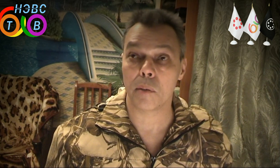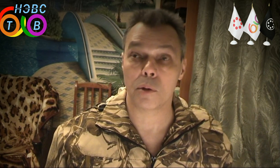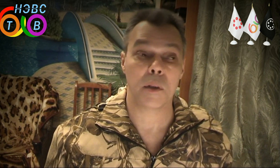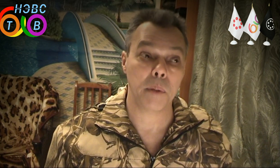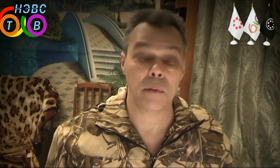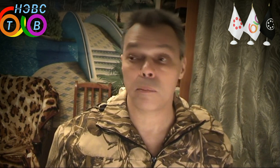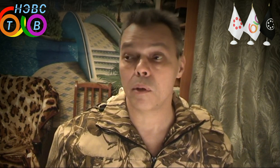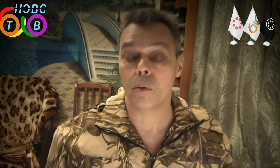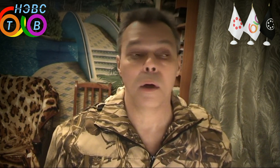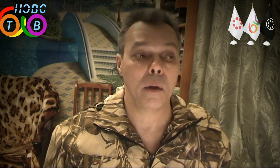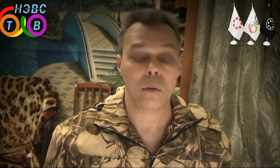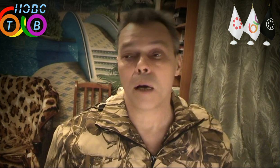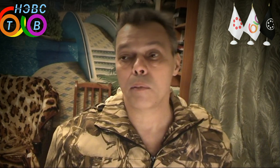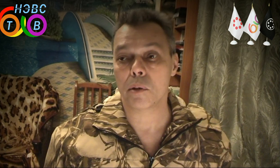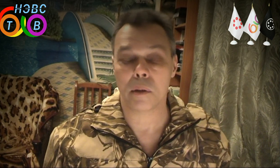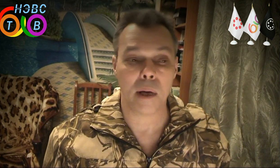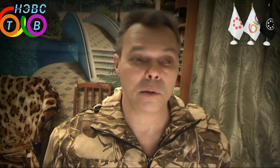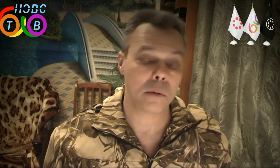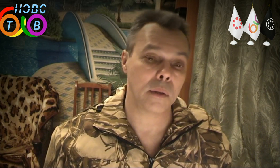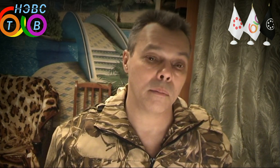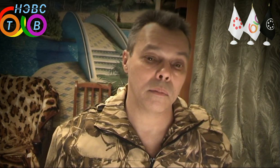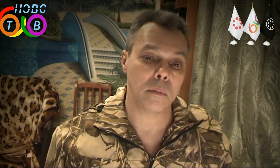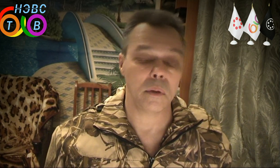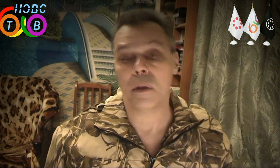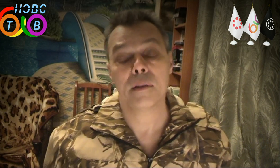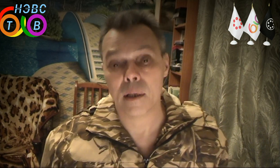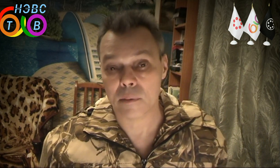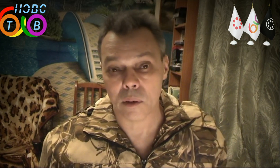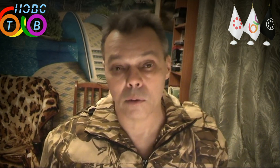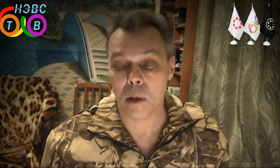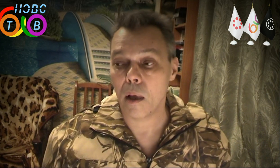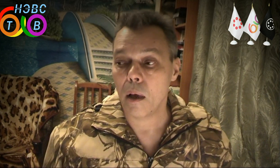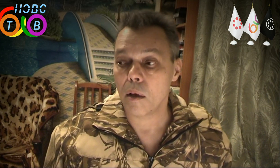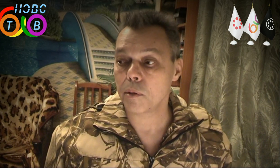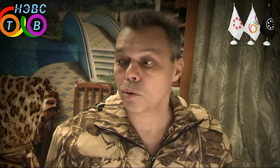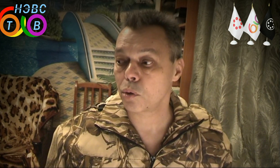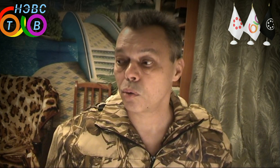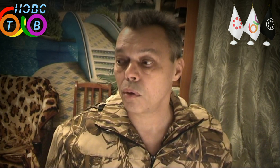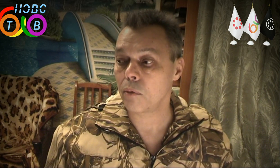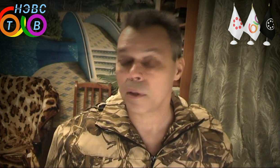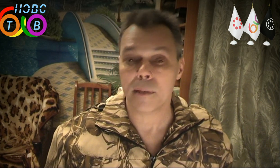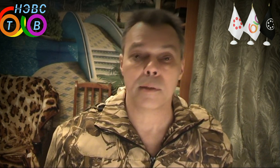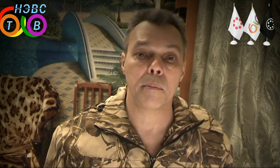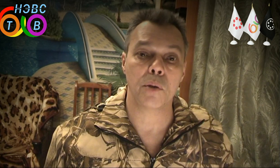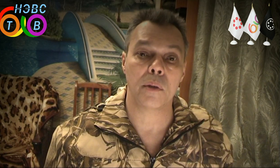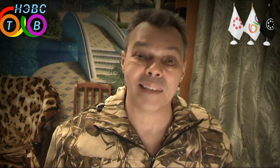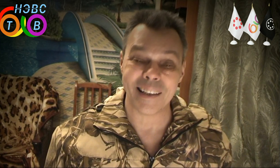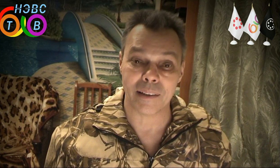может и испытывать боль, но как бы, может, не так, что-то там, и неестественные роды. Я вам скажу, что вот разница между